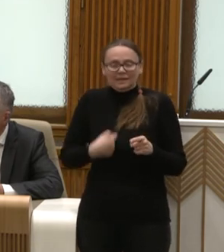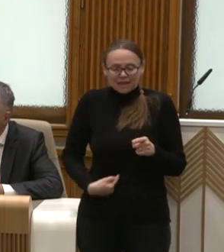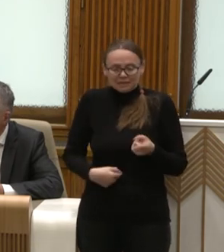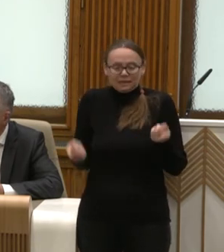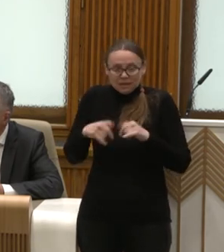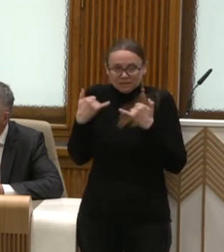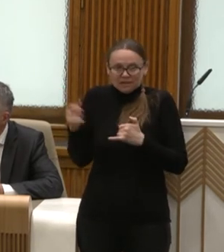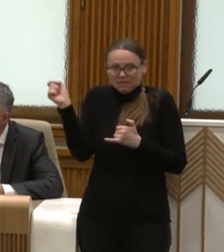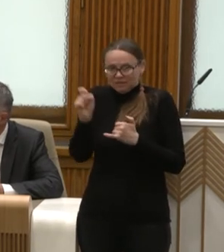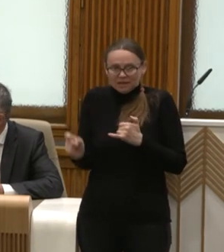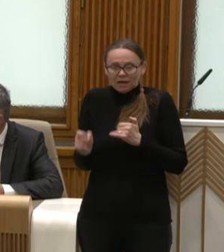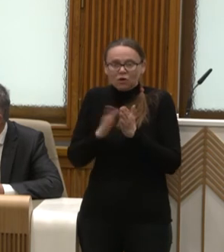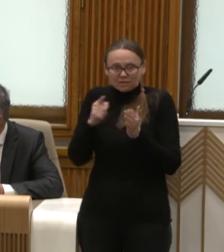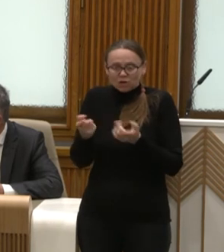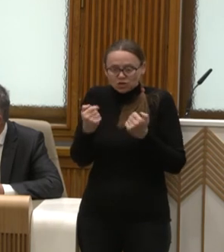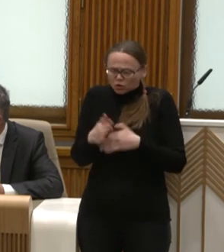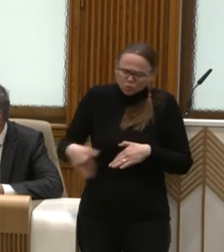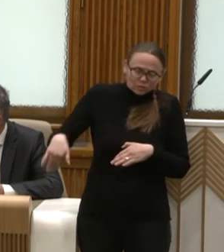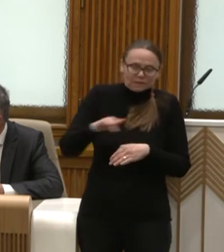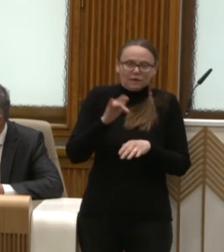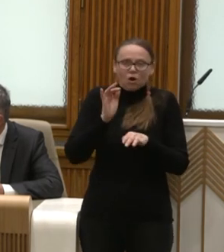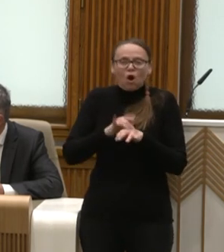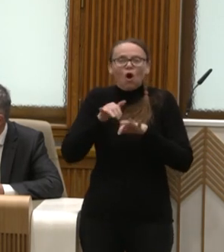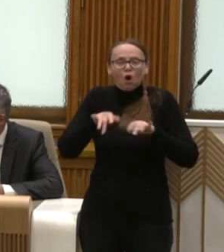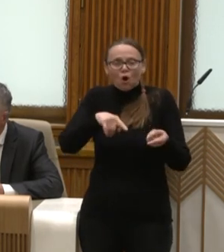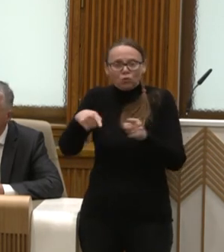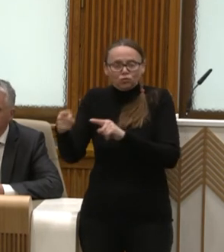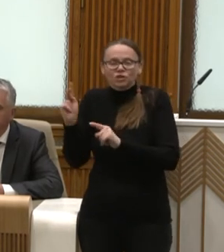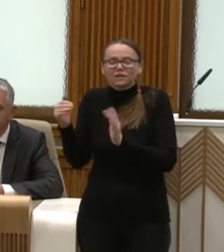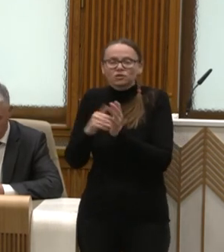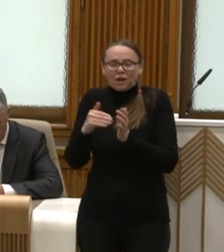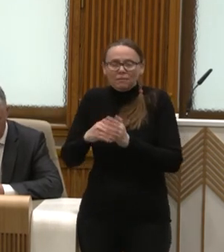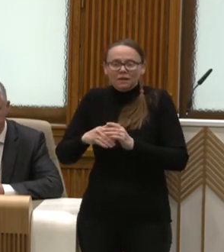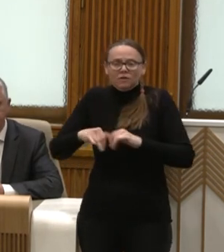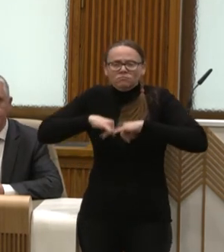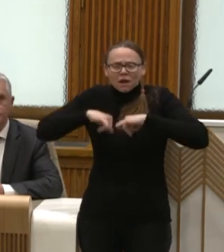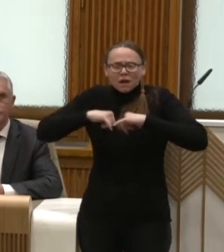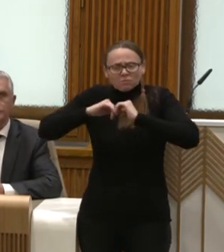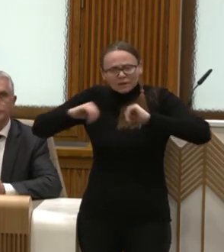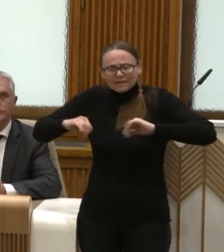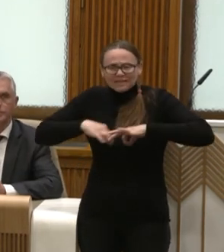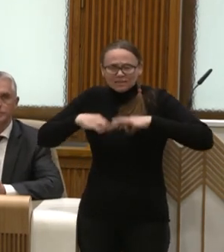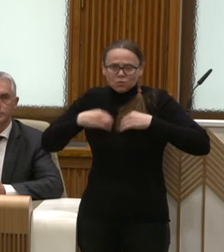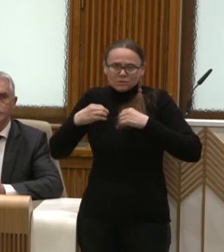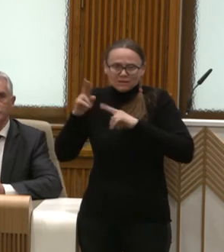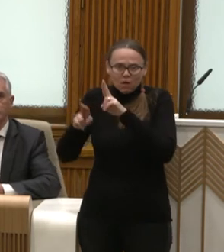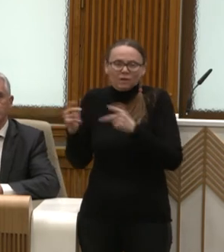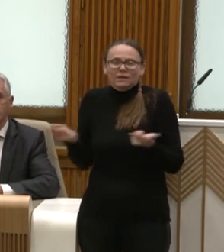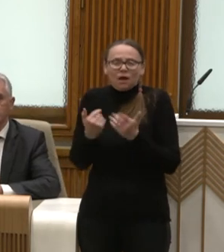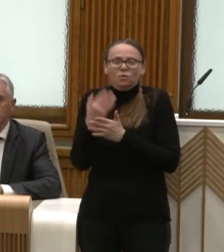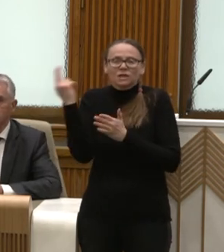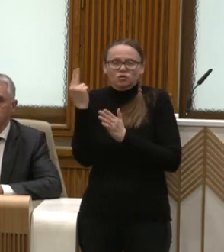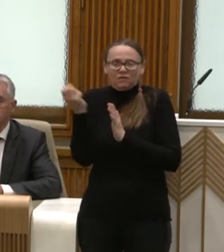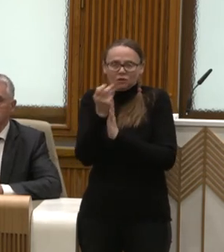v Italiji takih od vseh okuženih, ki so potrebovali intenzivno zdravljenje, lahko za Slovenijo ocenimo, kakšna je